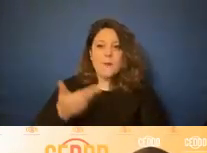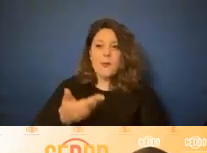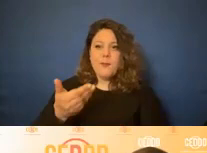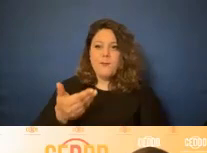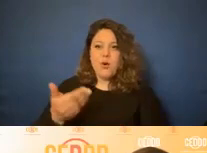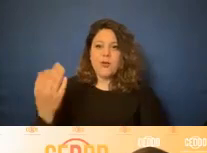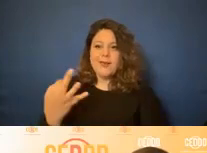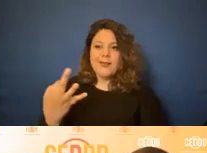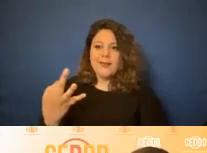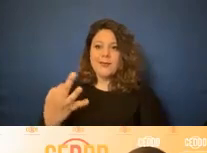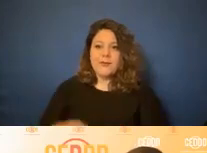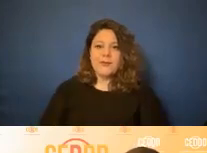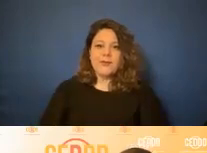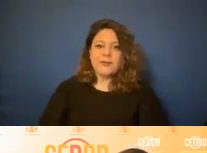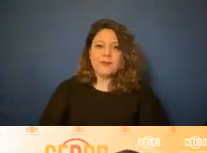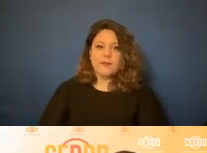el poder trabajar